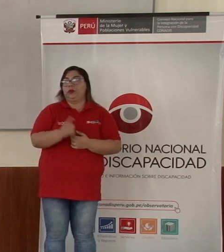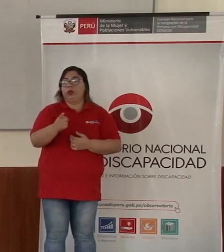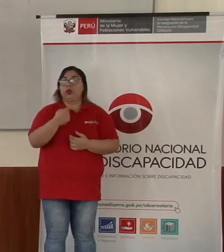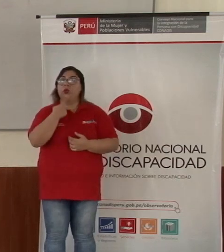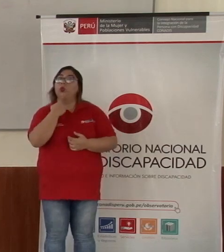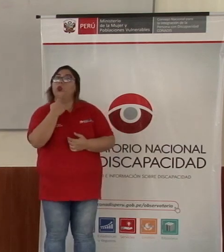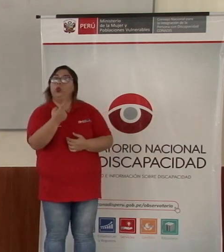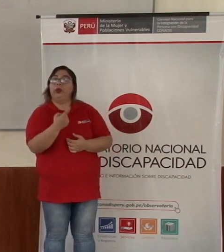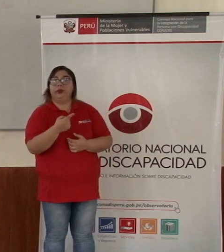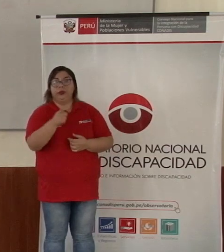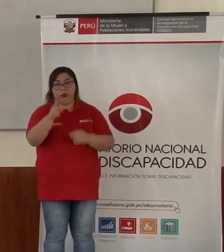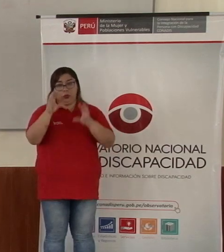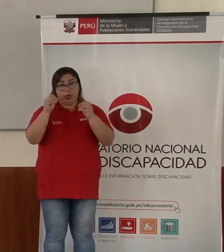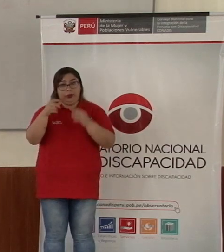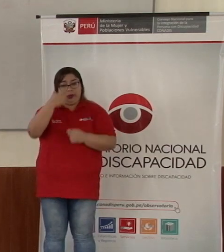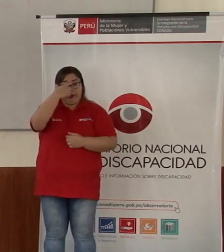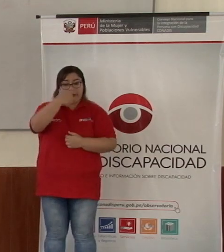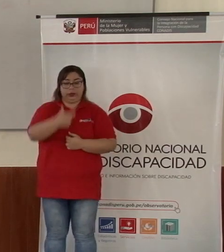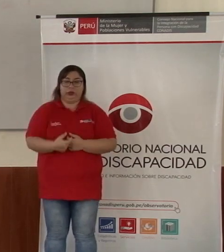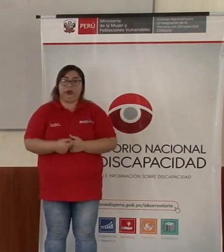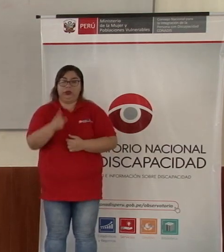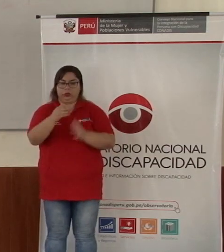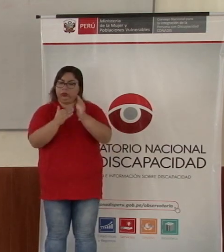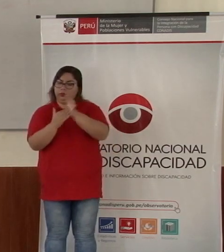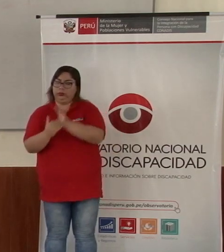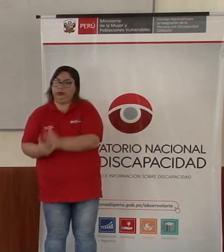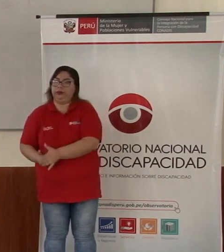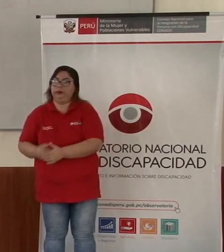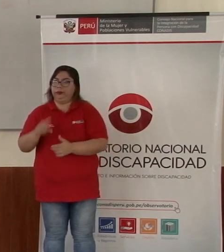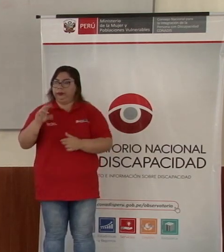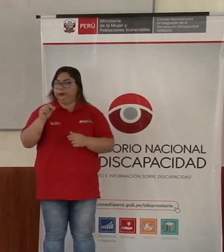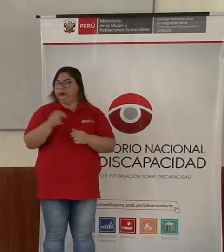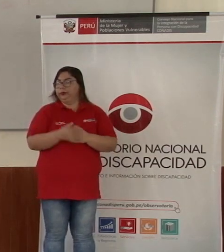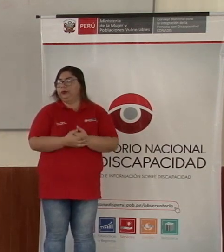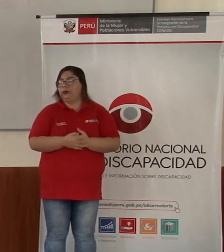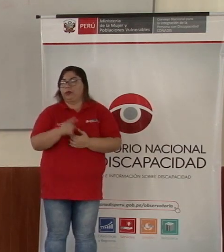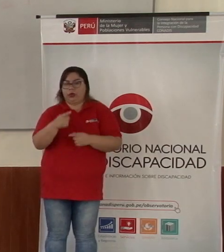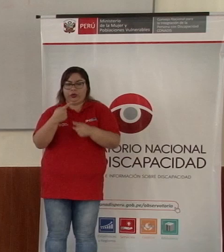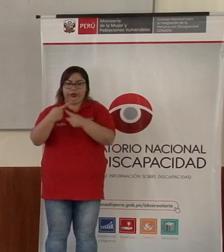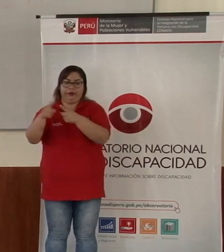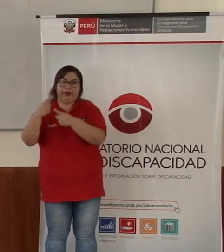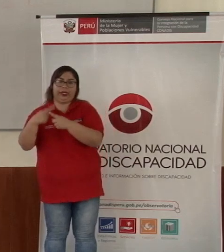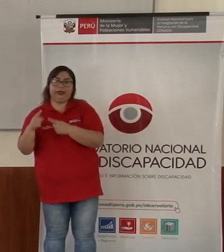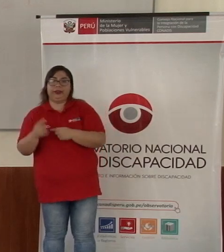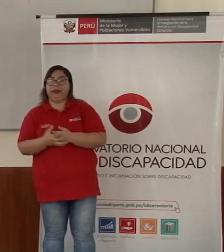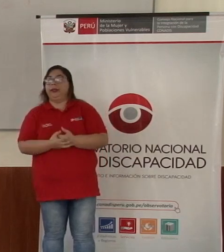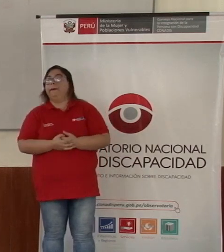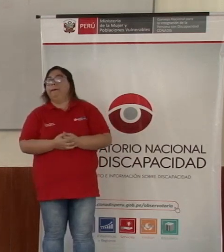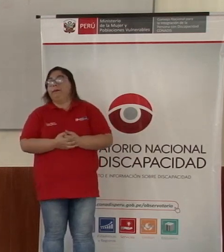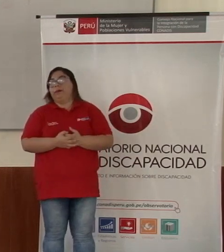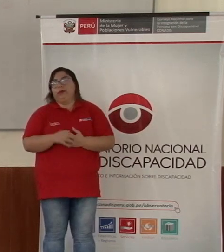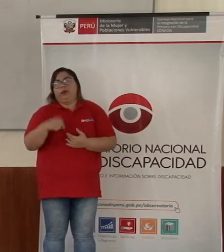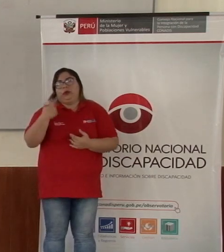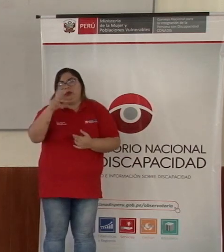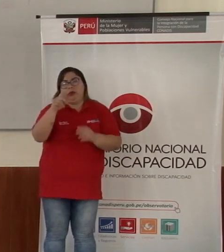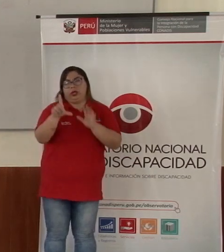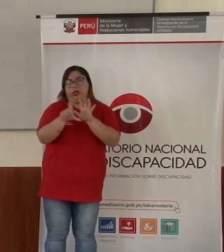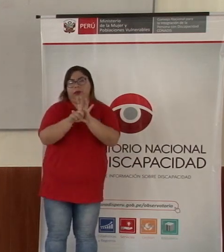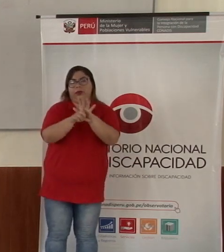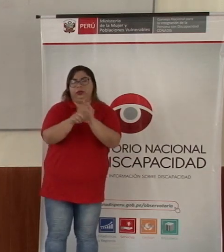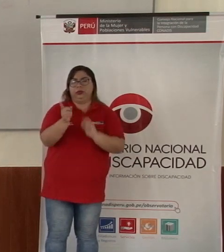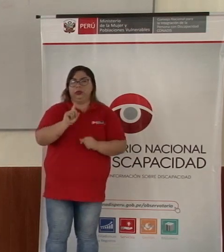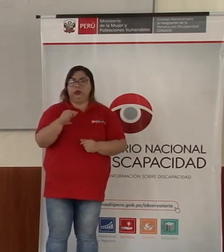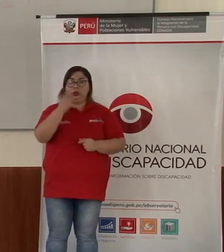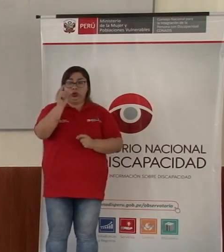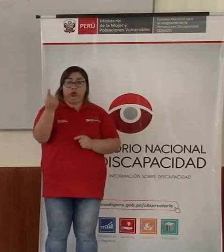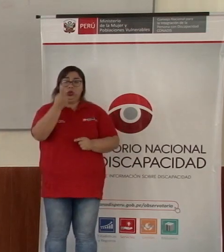Cuando tú hablas de persona humana, no discriminas, no diferencias, no estableces límites, simplemente hablas